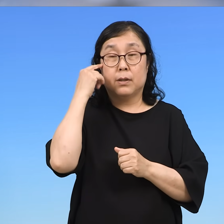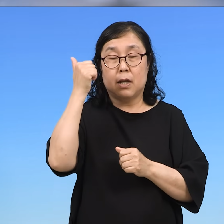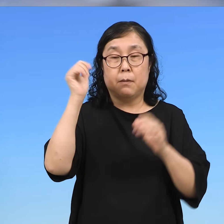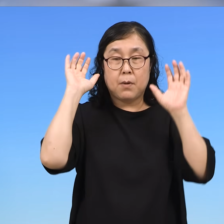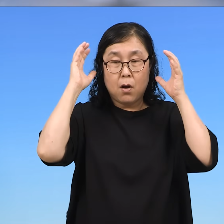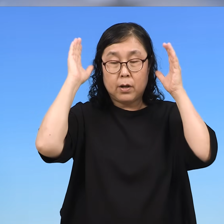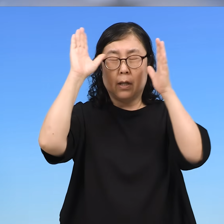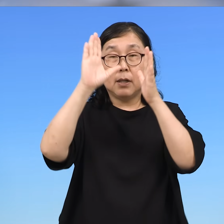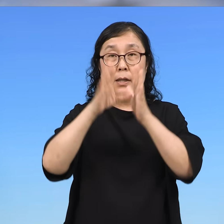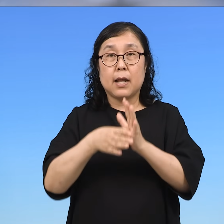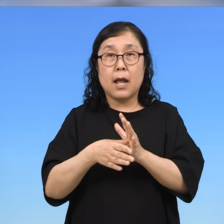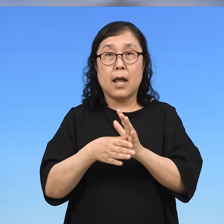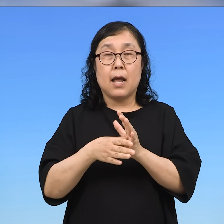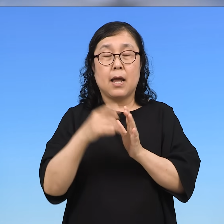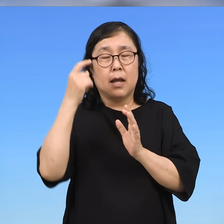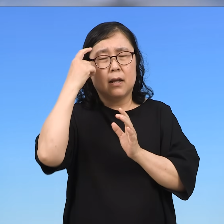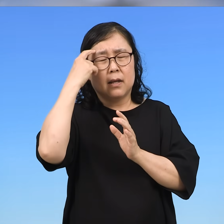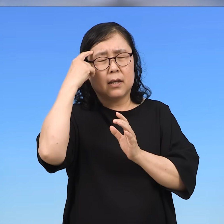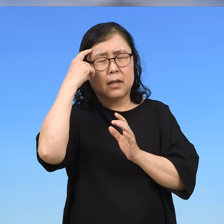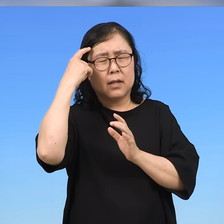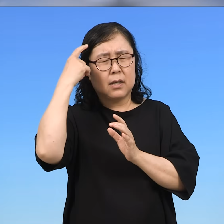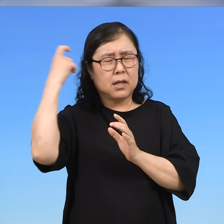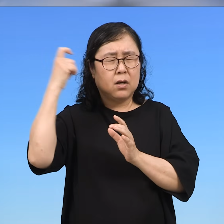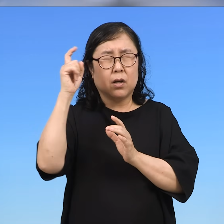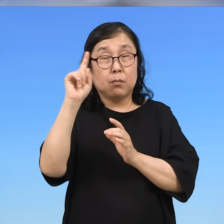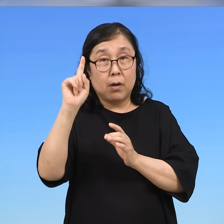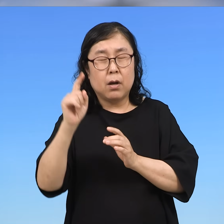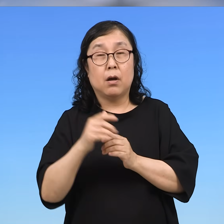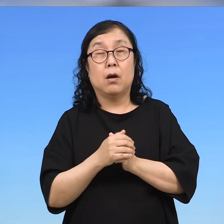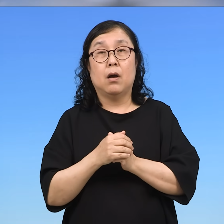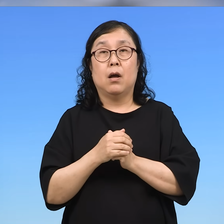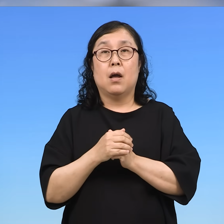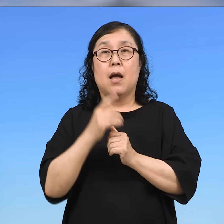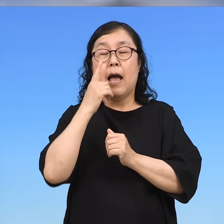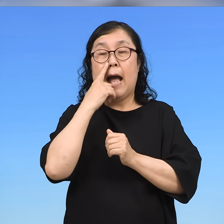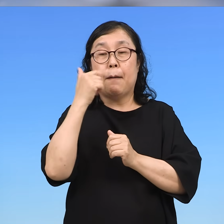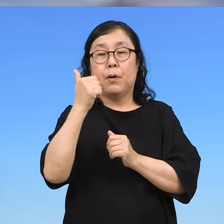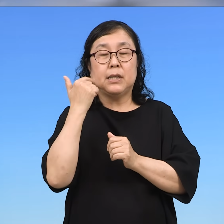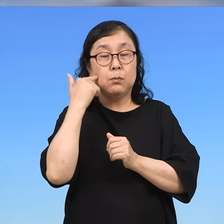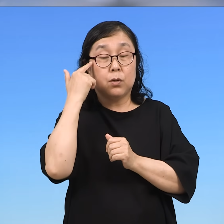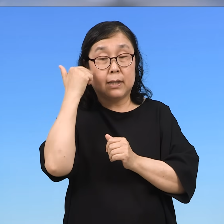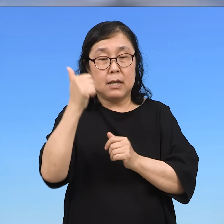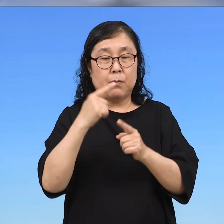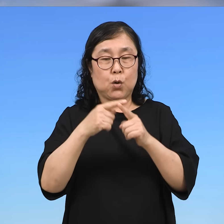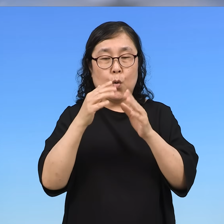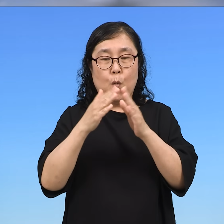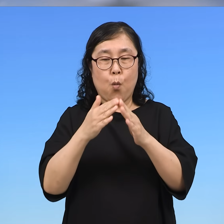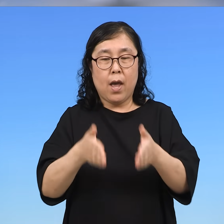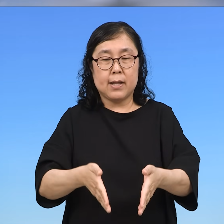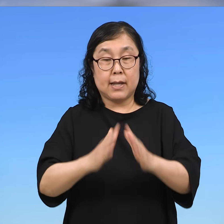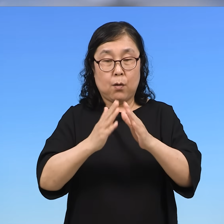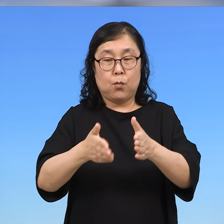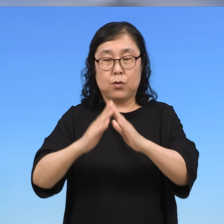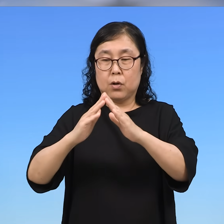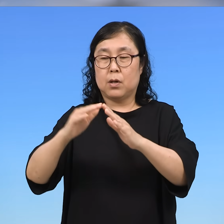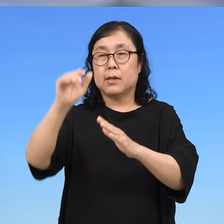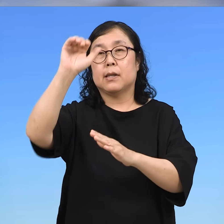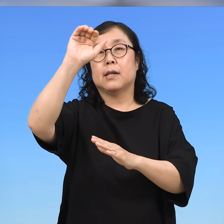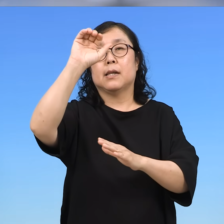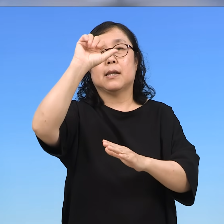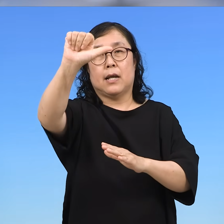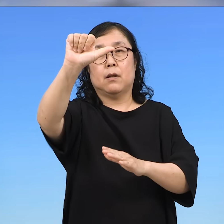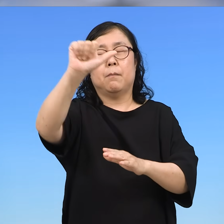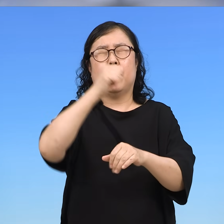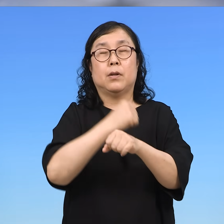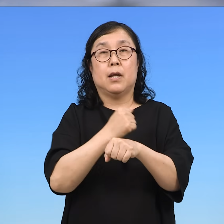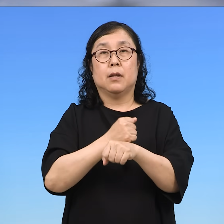이 목사님이 어릴 때 그 기억이 뭐냐, 아버지 목사님이요, 교회 개척을 5번 했답니다.